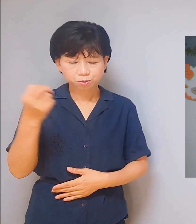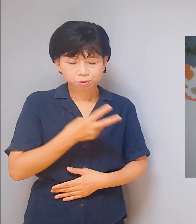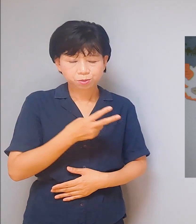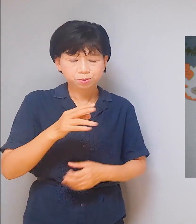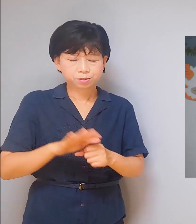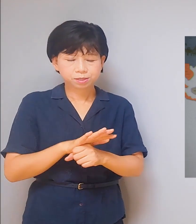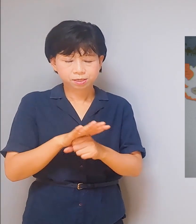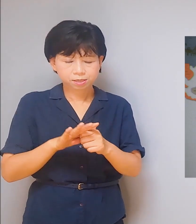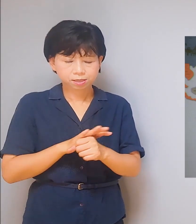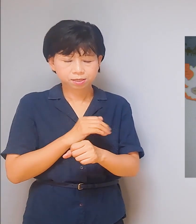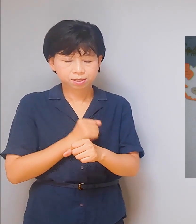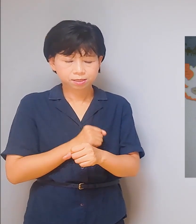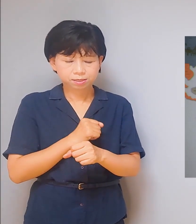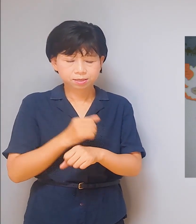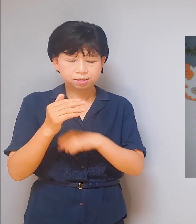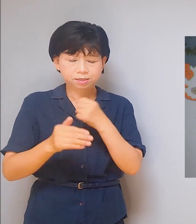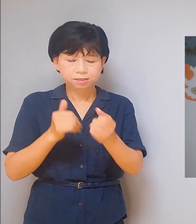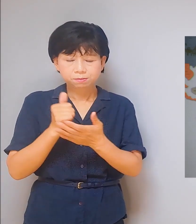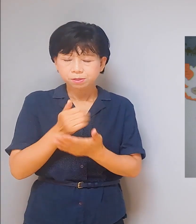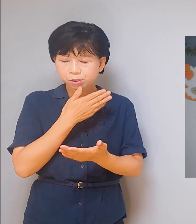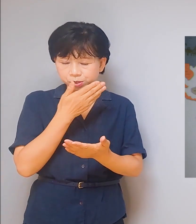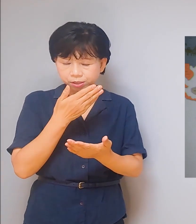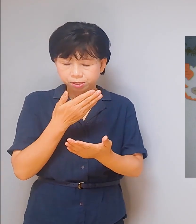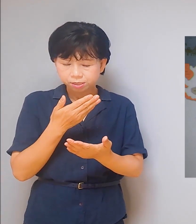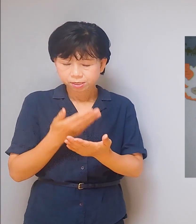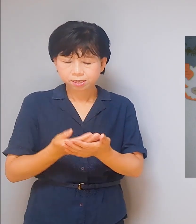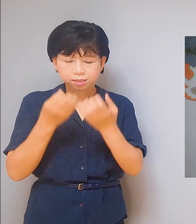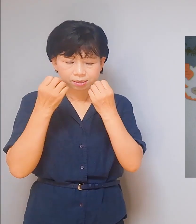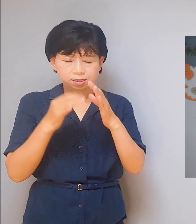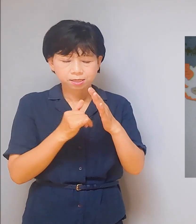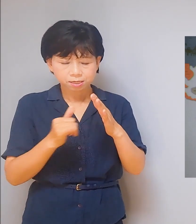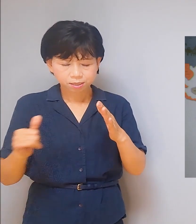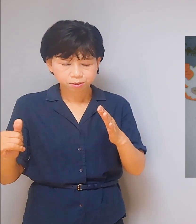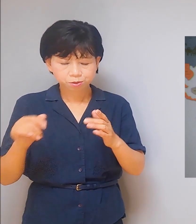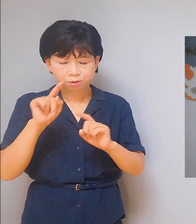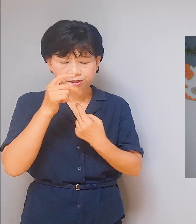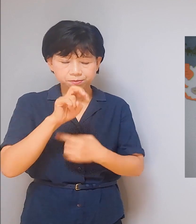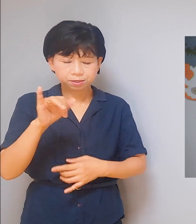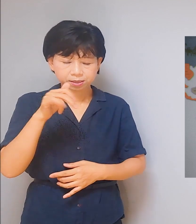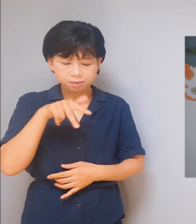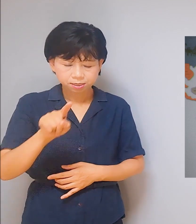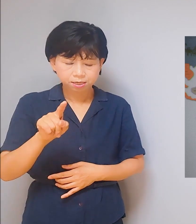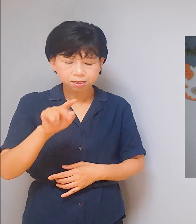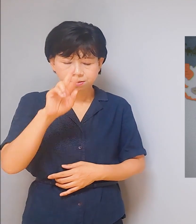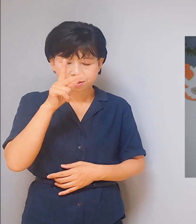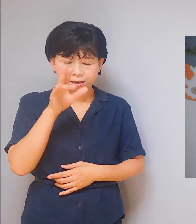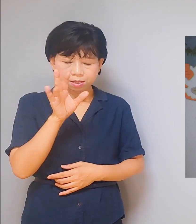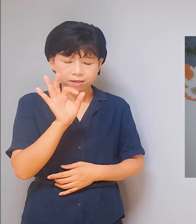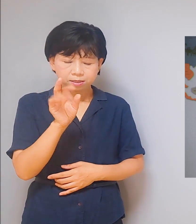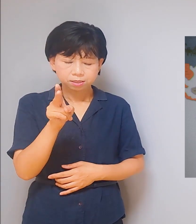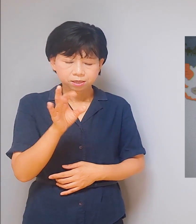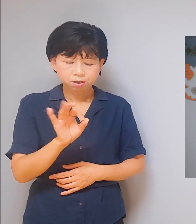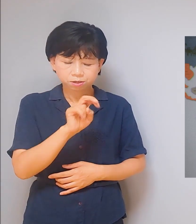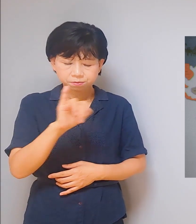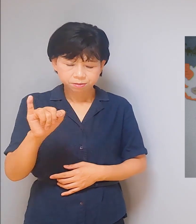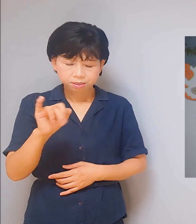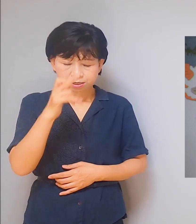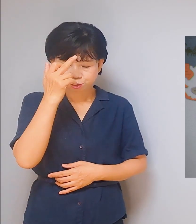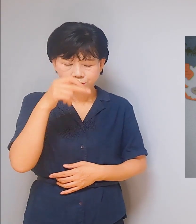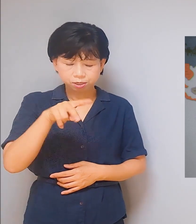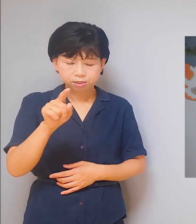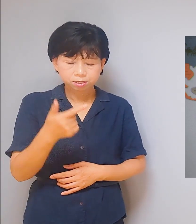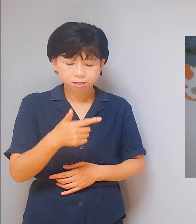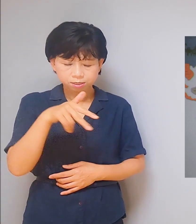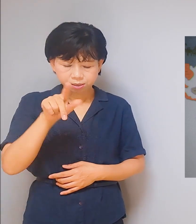또 사랑하는 또 하나님의 귀한 우리 새가족 이미자 성도님, 박영미 성도님, 최선자 성도님